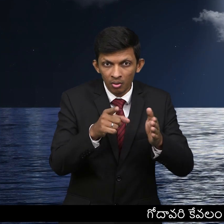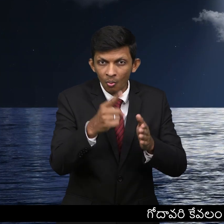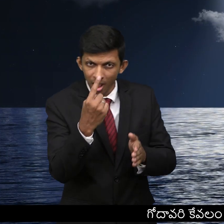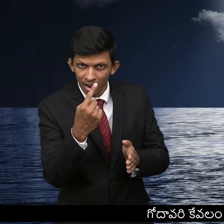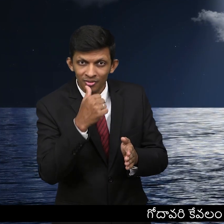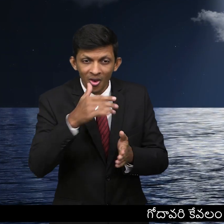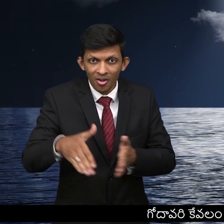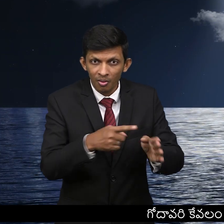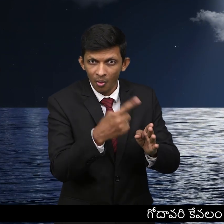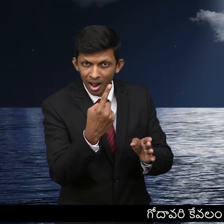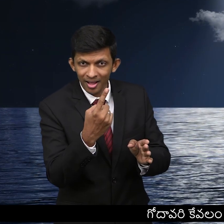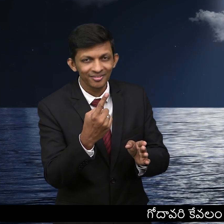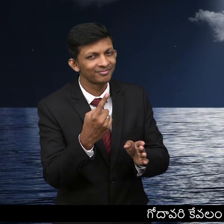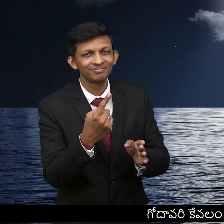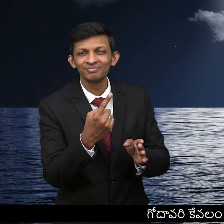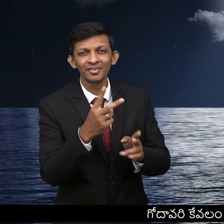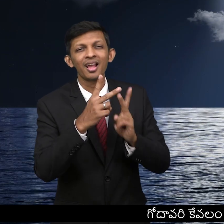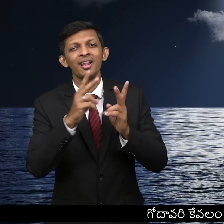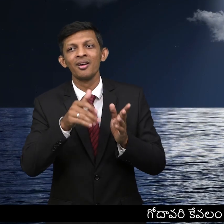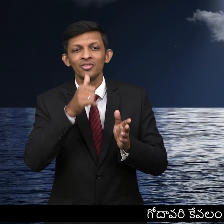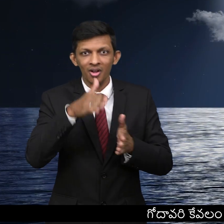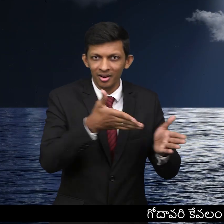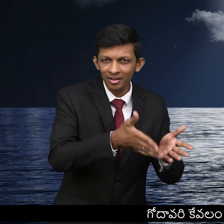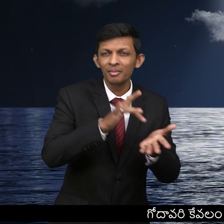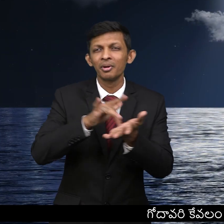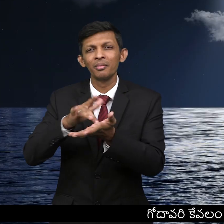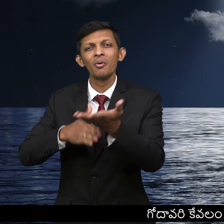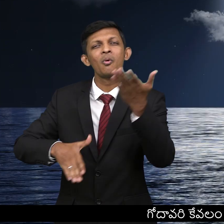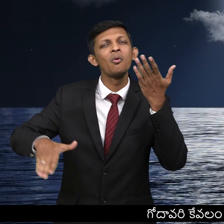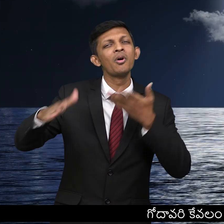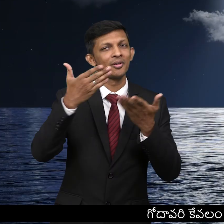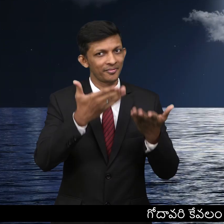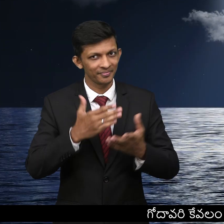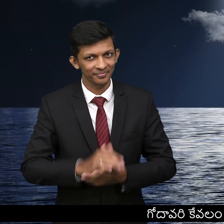గోదావరి కేవలం నది కాదు, ఇది జీవనాడి.